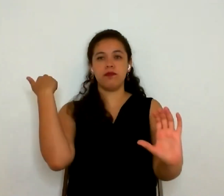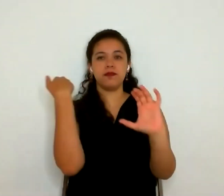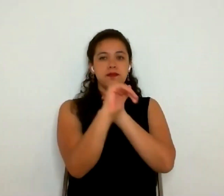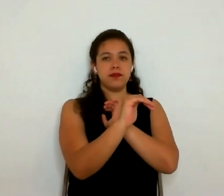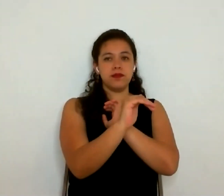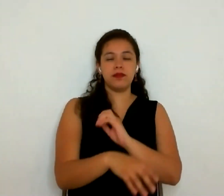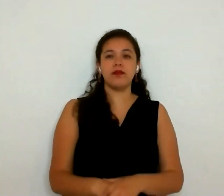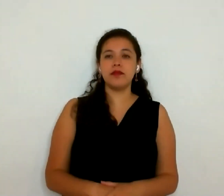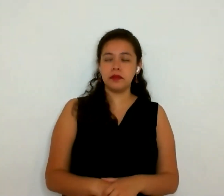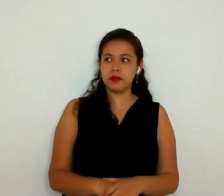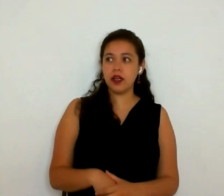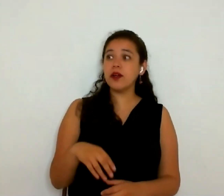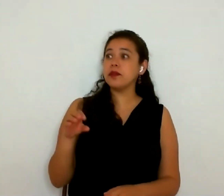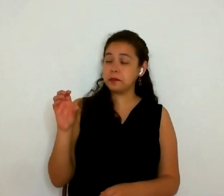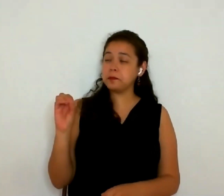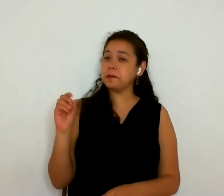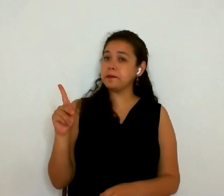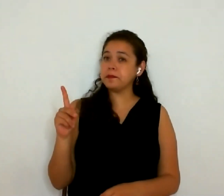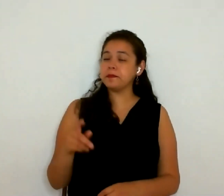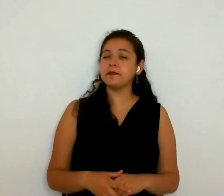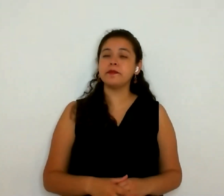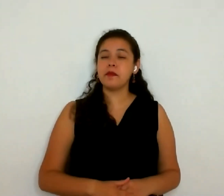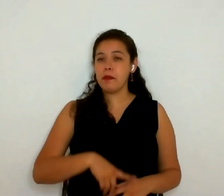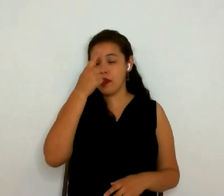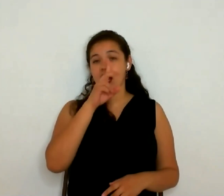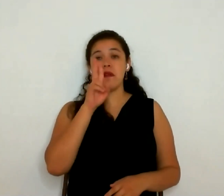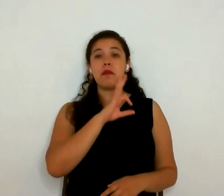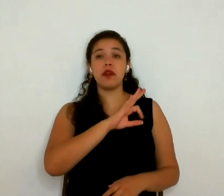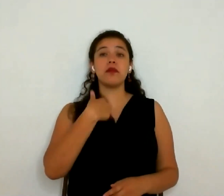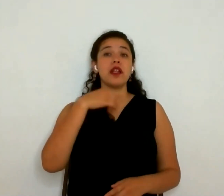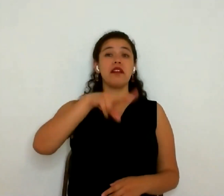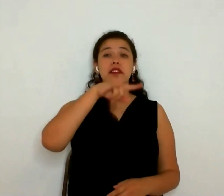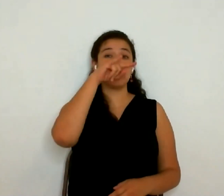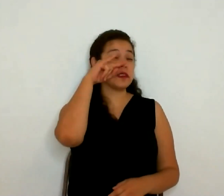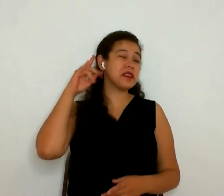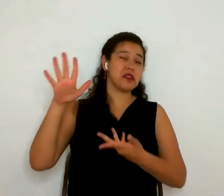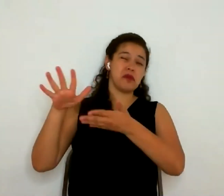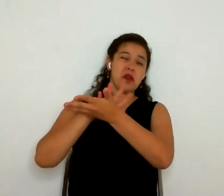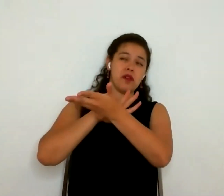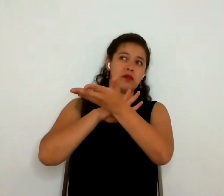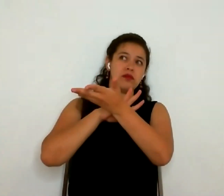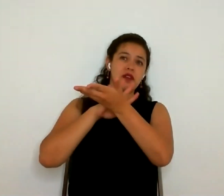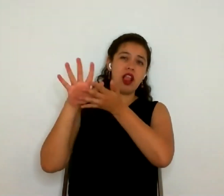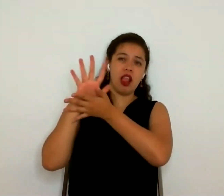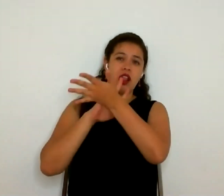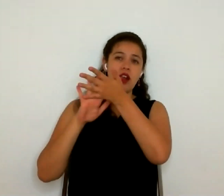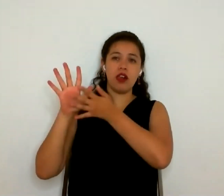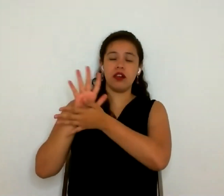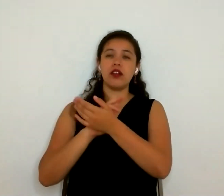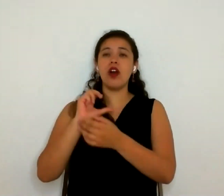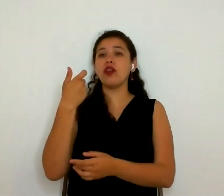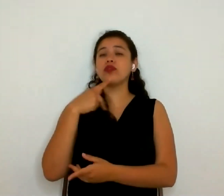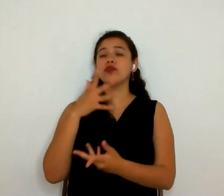bueno para que se pueda ver porque si no se ve borroso alguien tiene digital